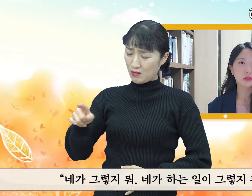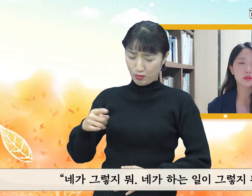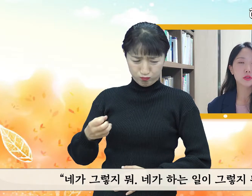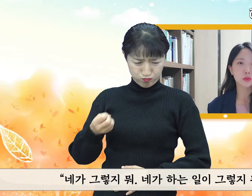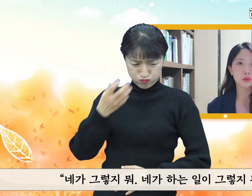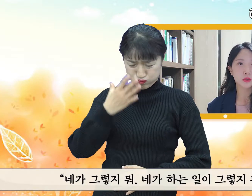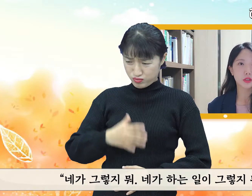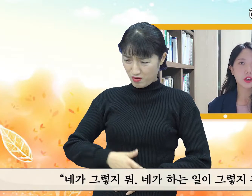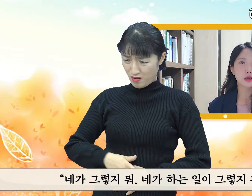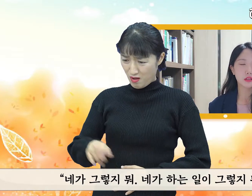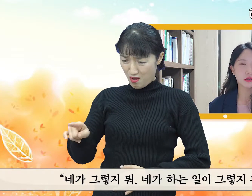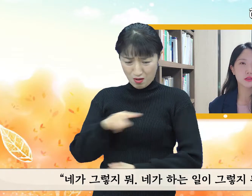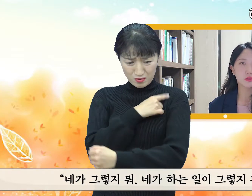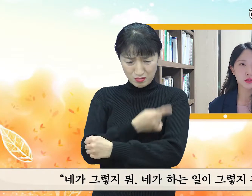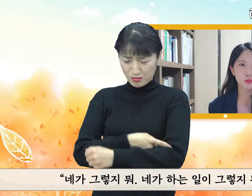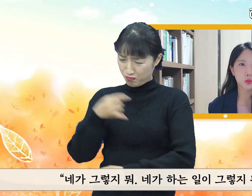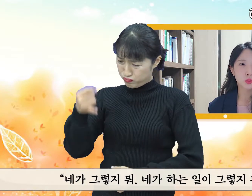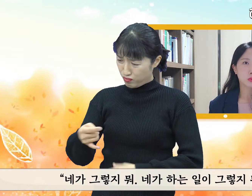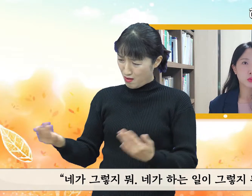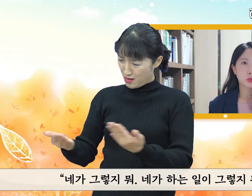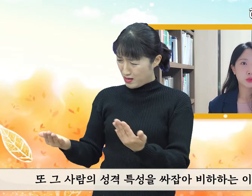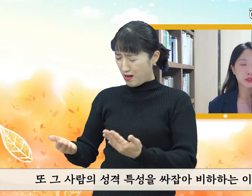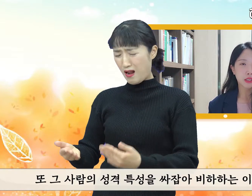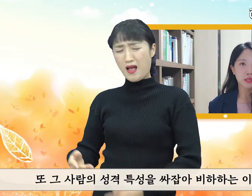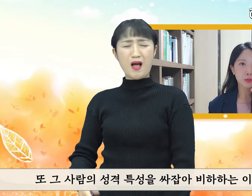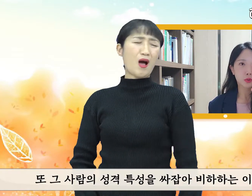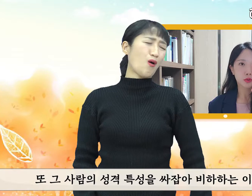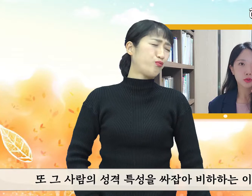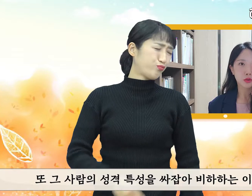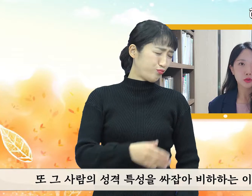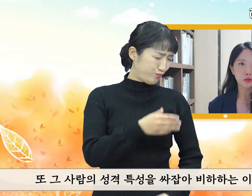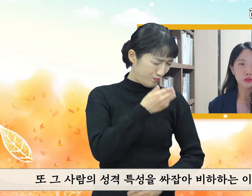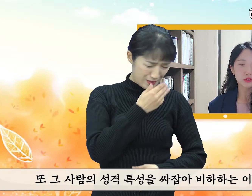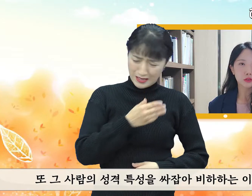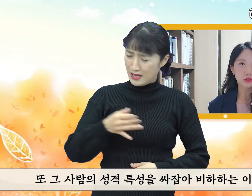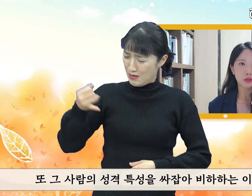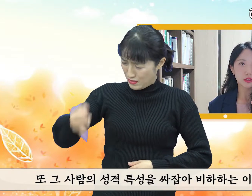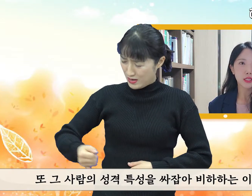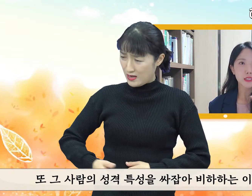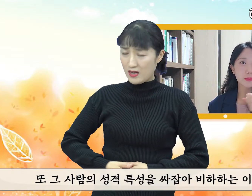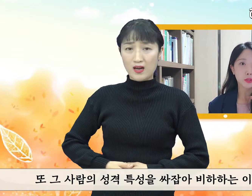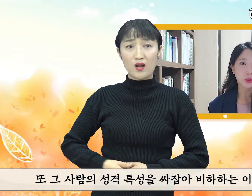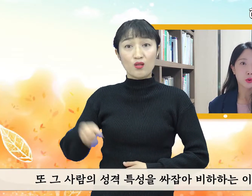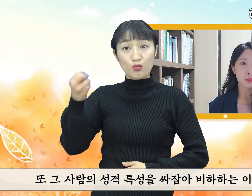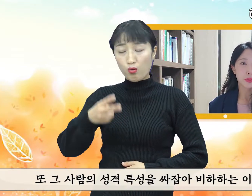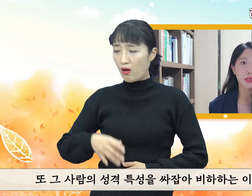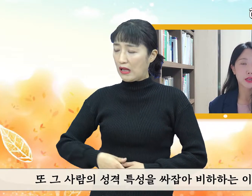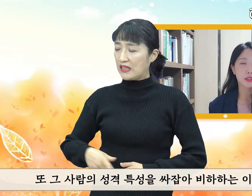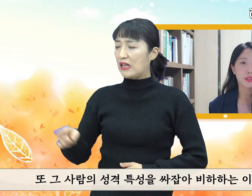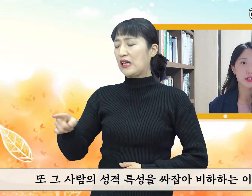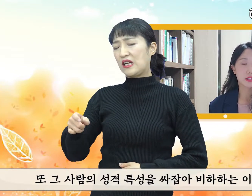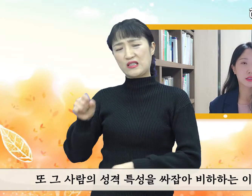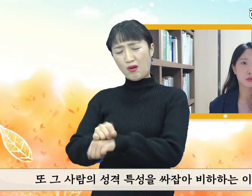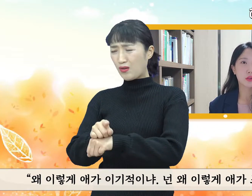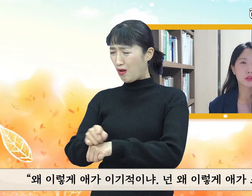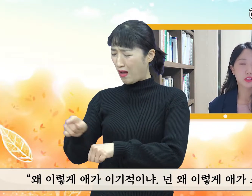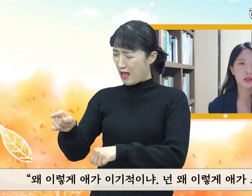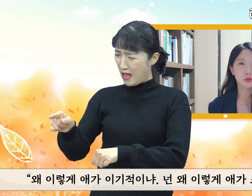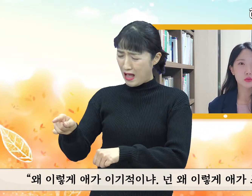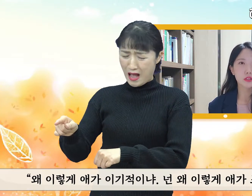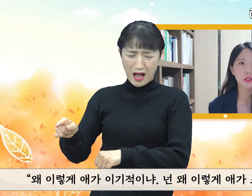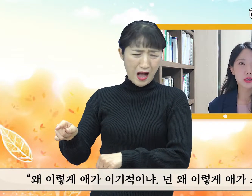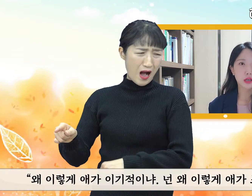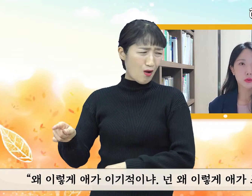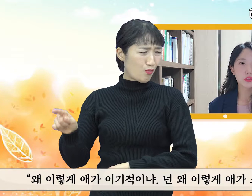네가 그렇지 뭐, 네가 하는 일이 그렇지 뭐. 또 그 사람의 어떤 성격 특성을 싸잡아서 비하하는 얘기들, 왜 이렇게